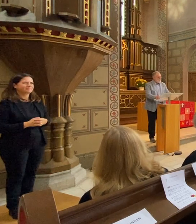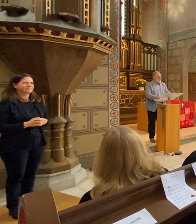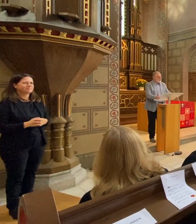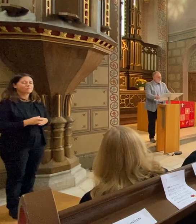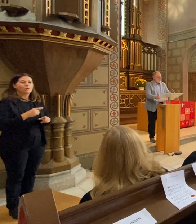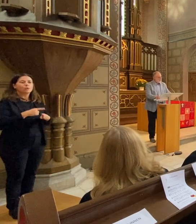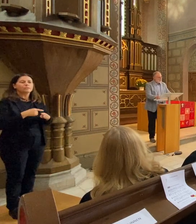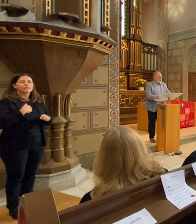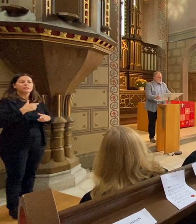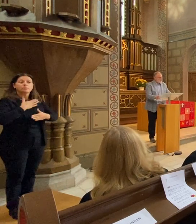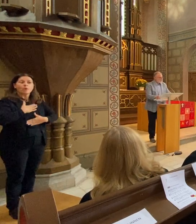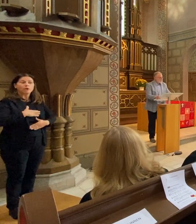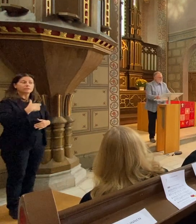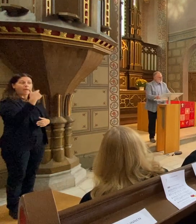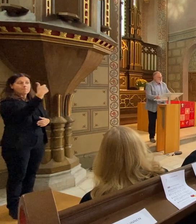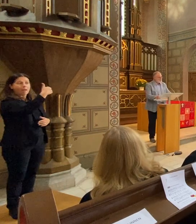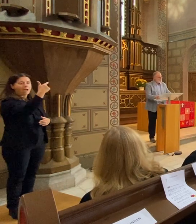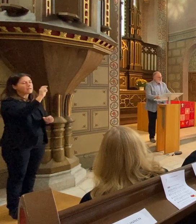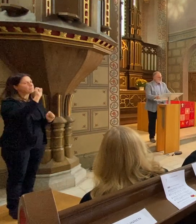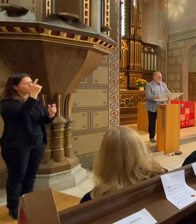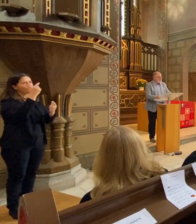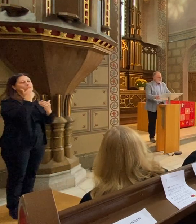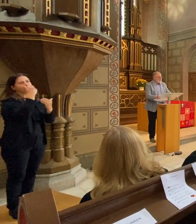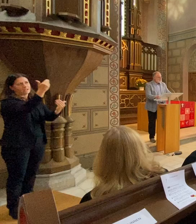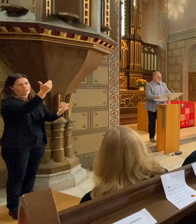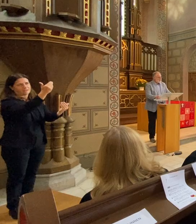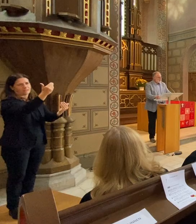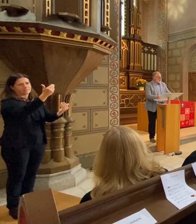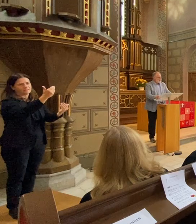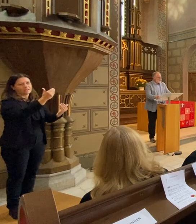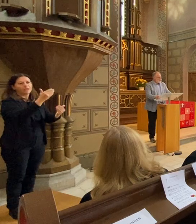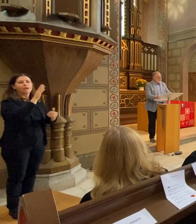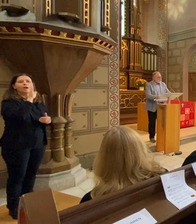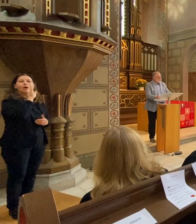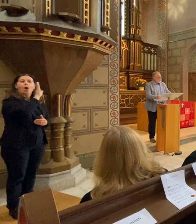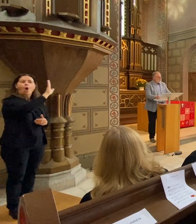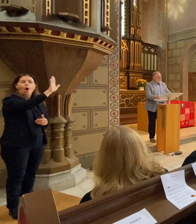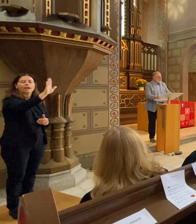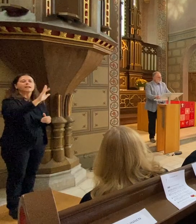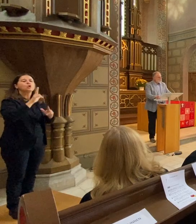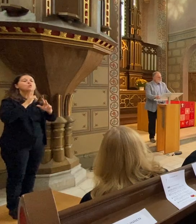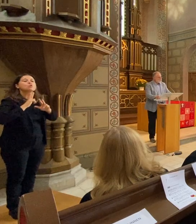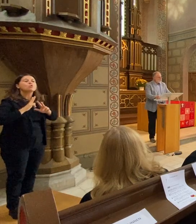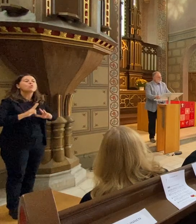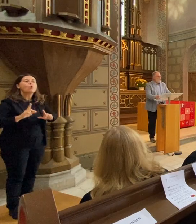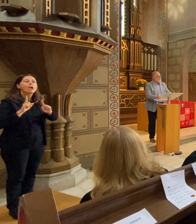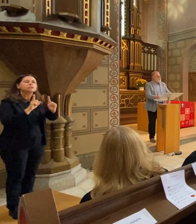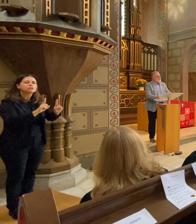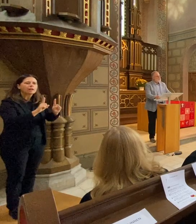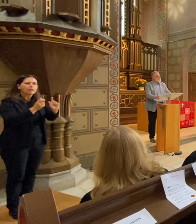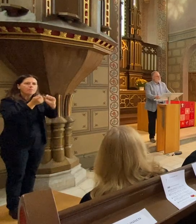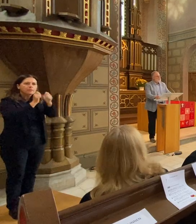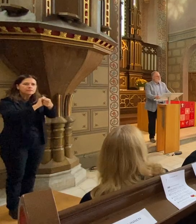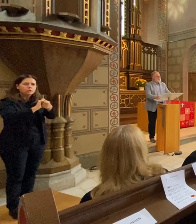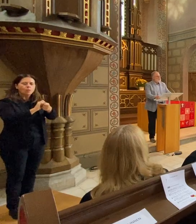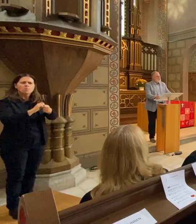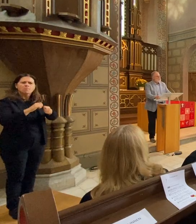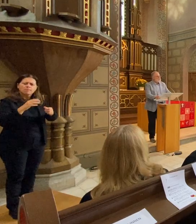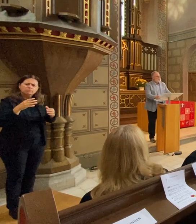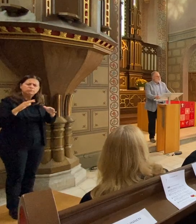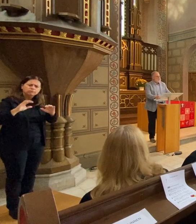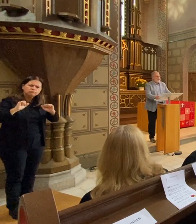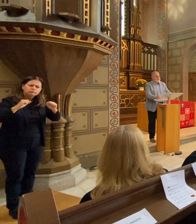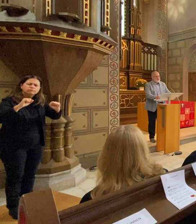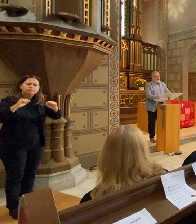Und ich möchte euch beiden besonders danken, dass ihr euren Ruhestand auch zum Unruhestand macht